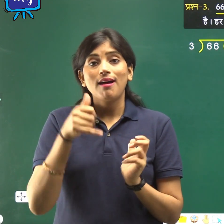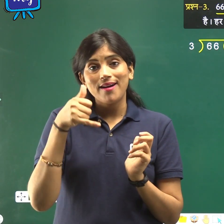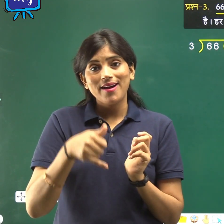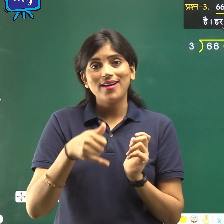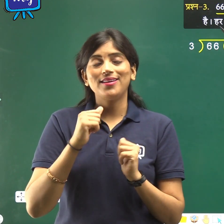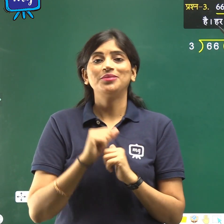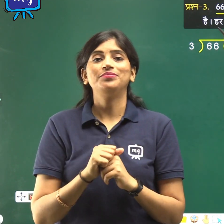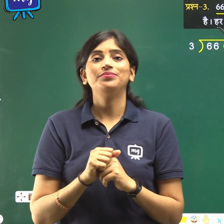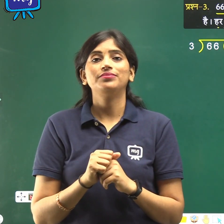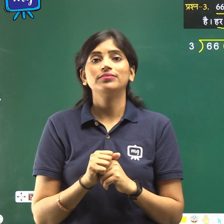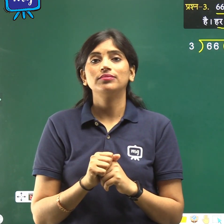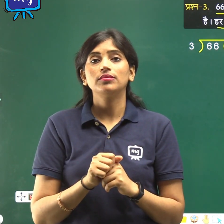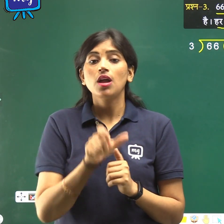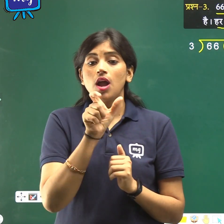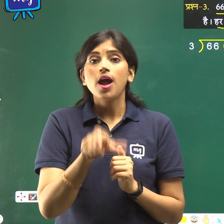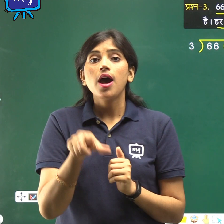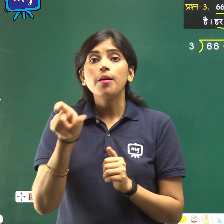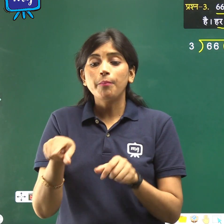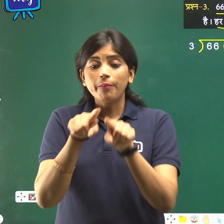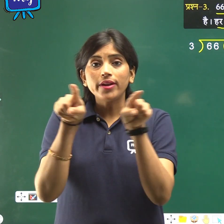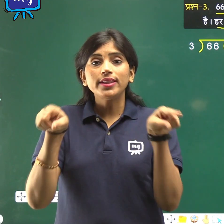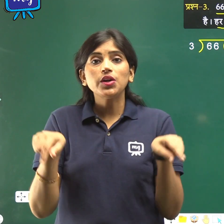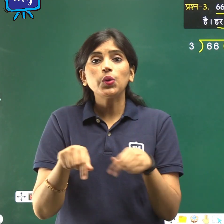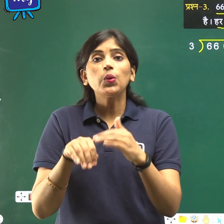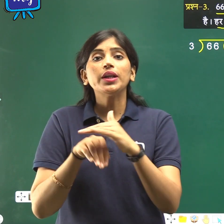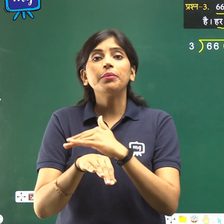है। हर टोकरी में